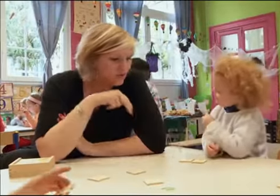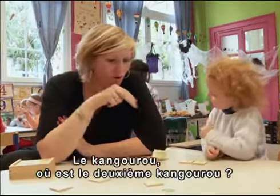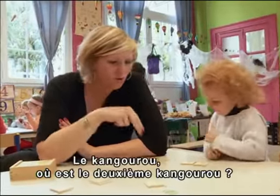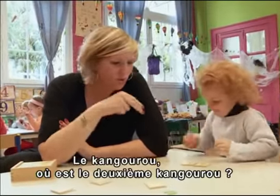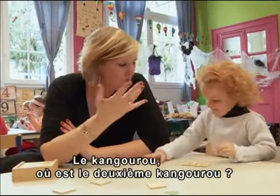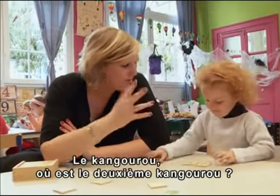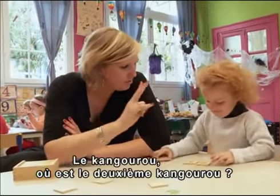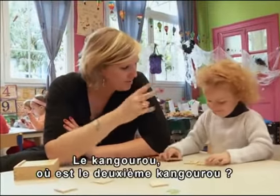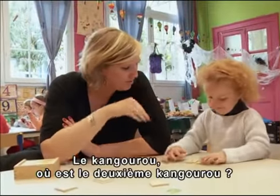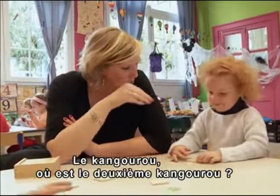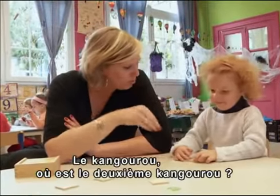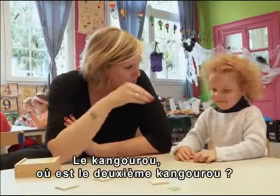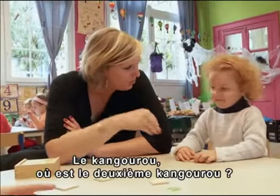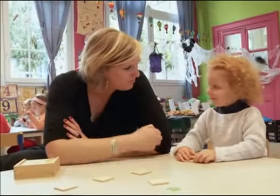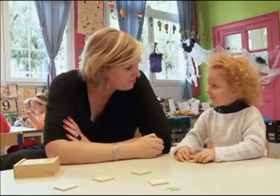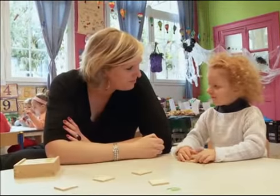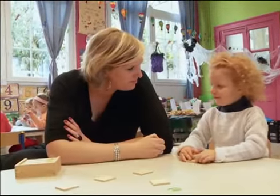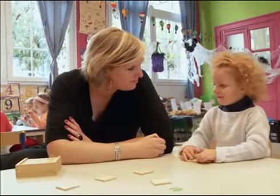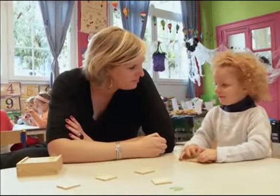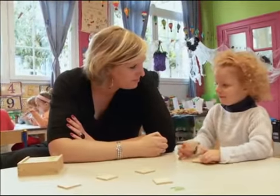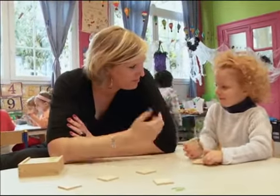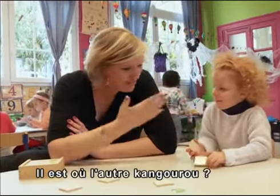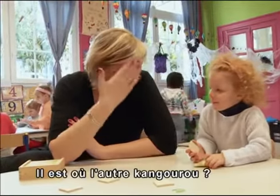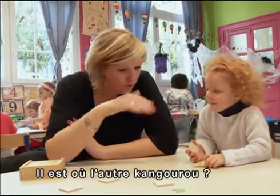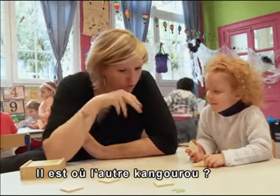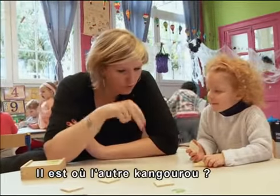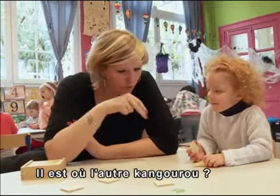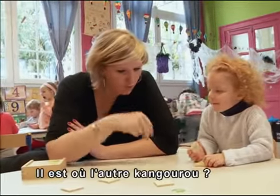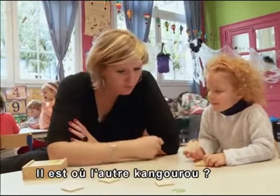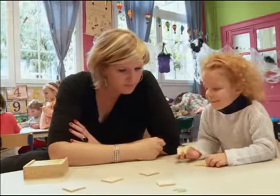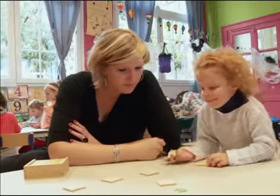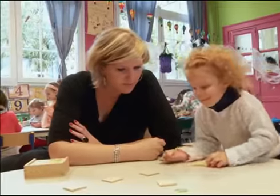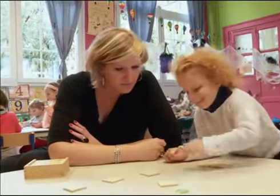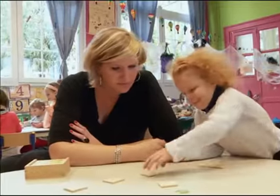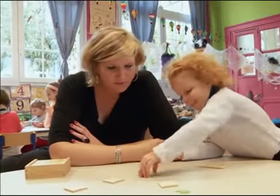Le kangourou. Où est le deuxième kangourou? Il est où l'autre kangourou?